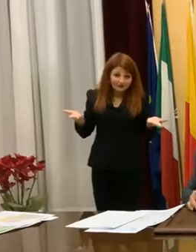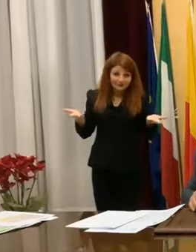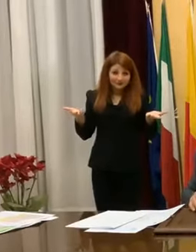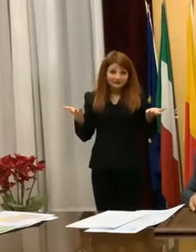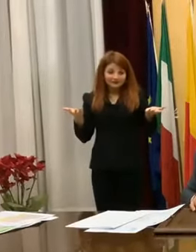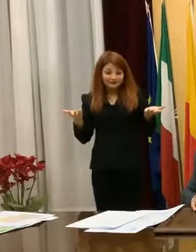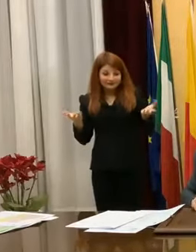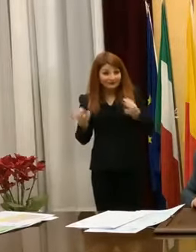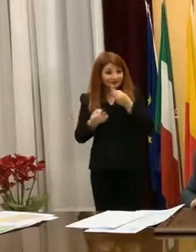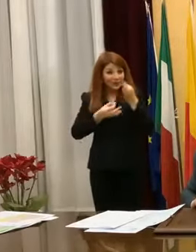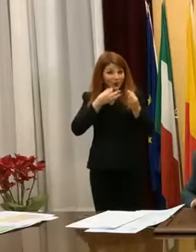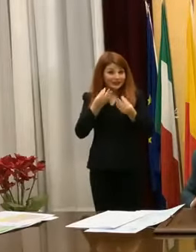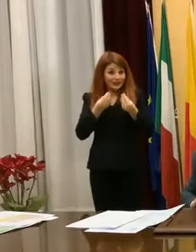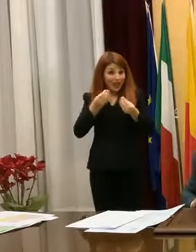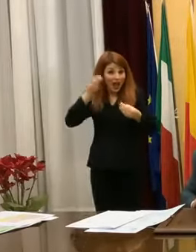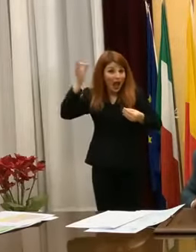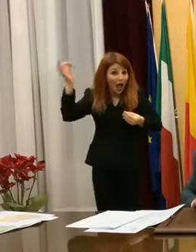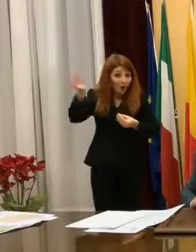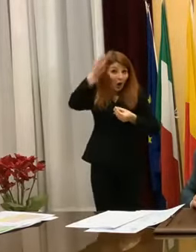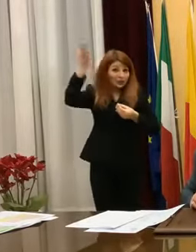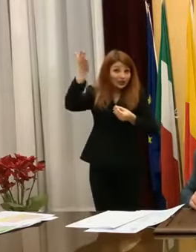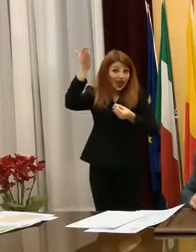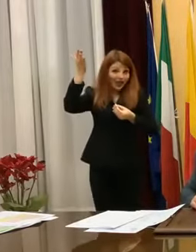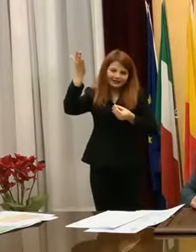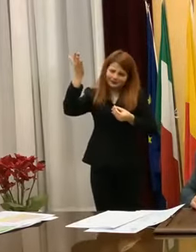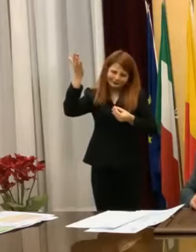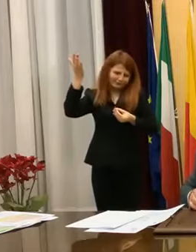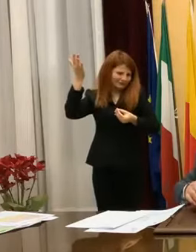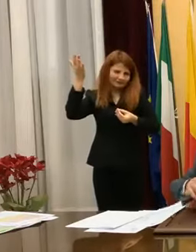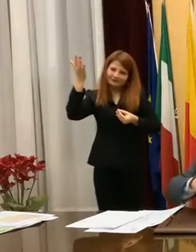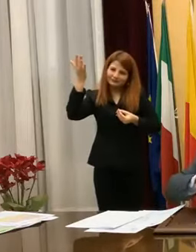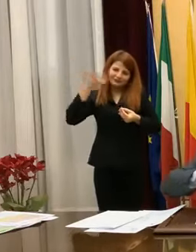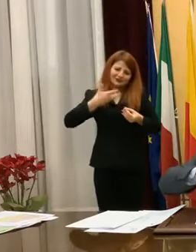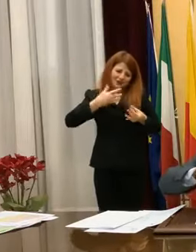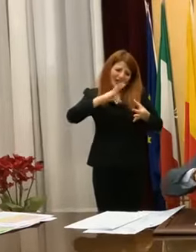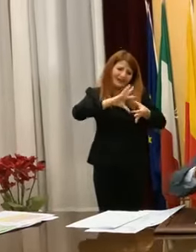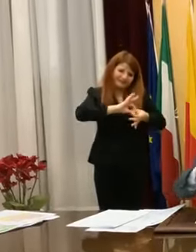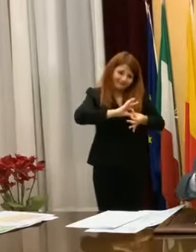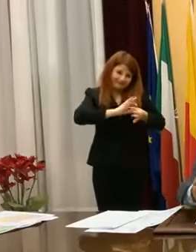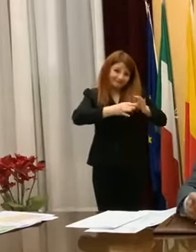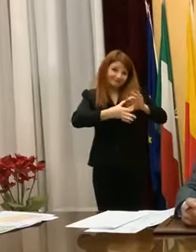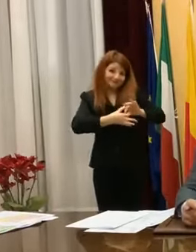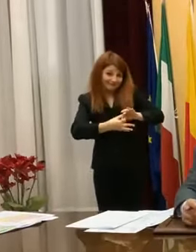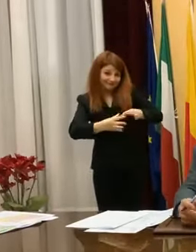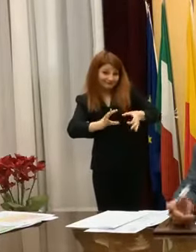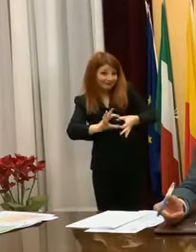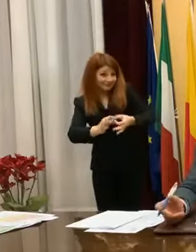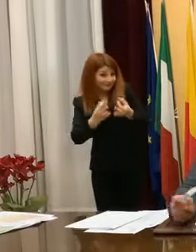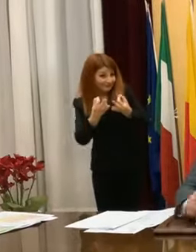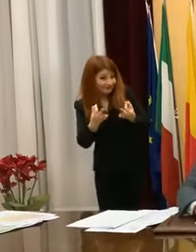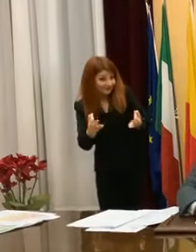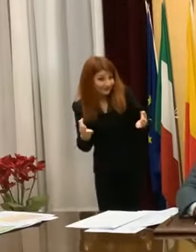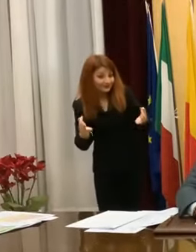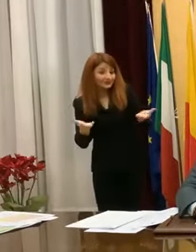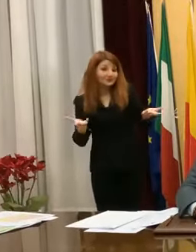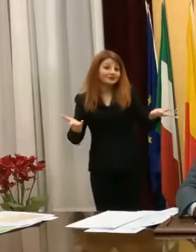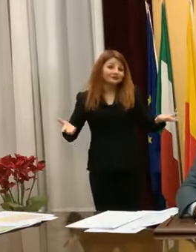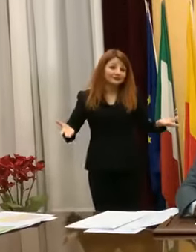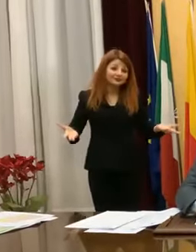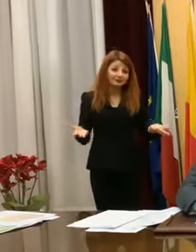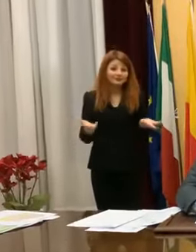al di là della coincidenza della prima, ovviamente, anno di pandemia, la domanda sorge spontanea, come diceva